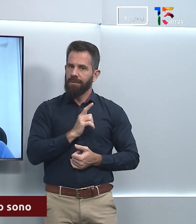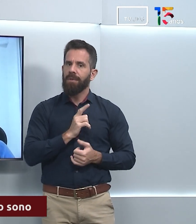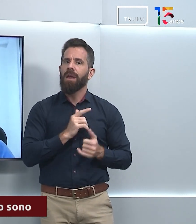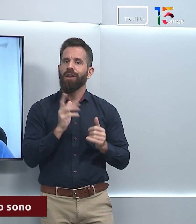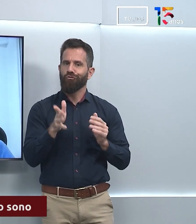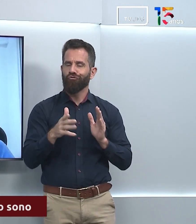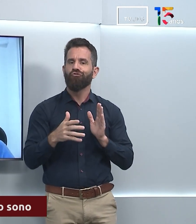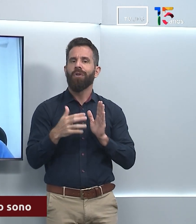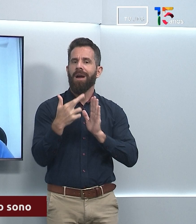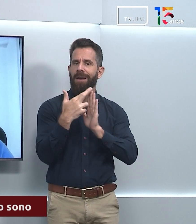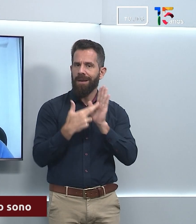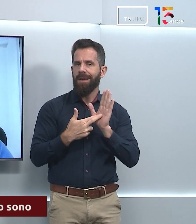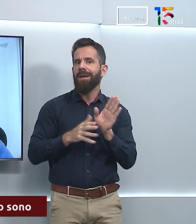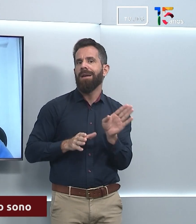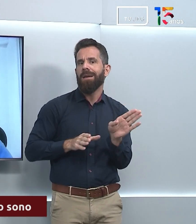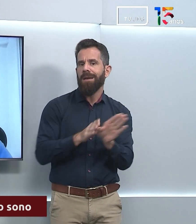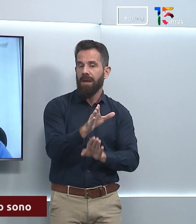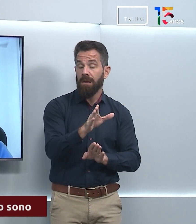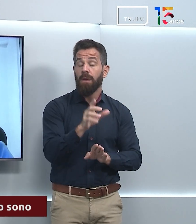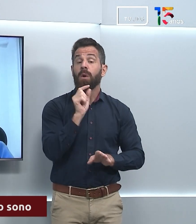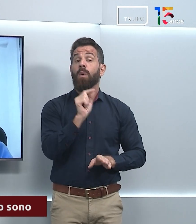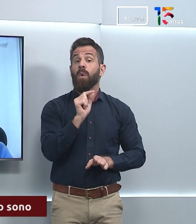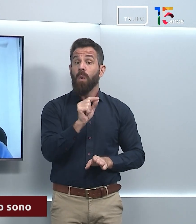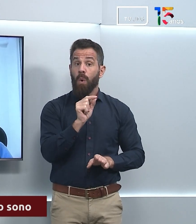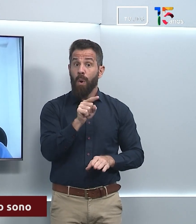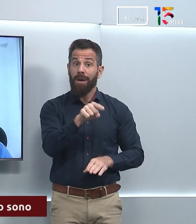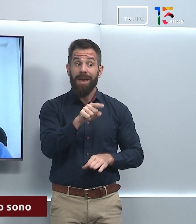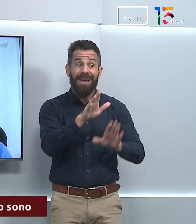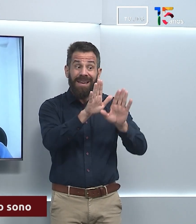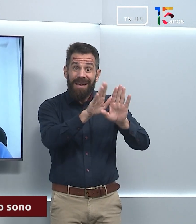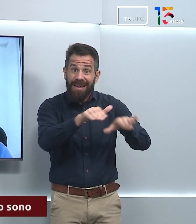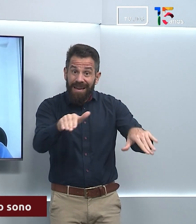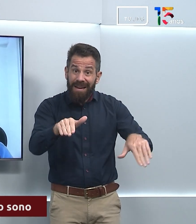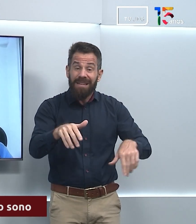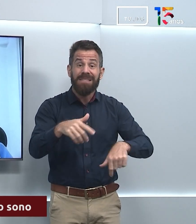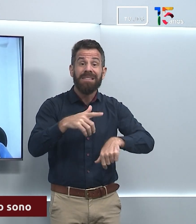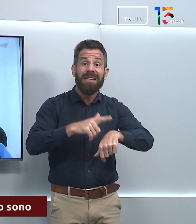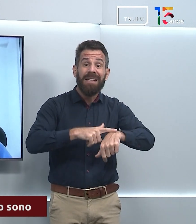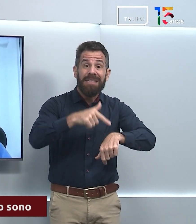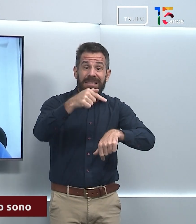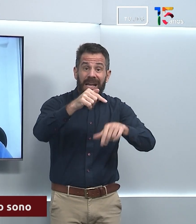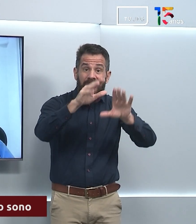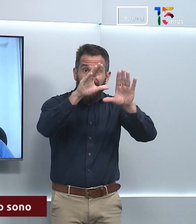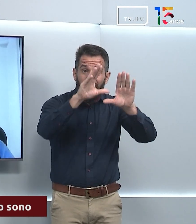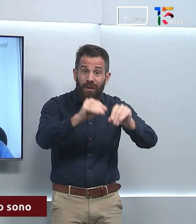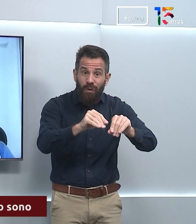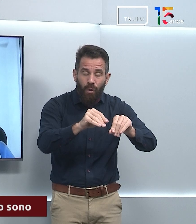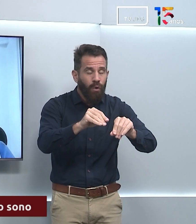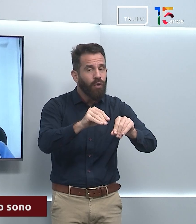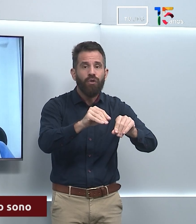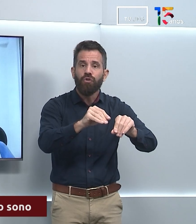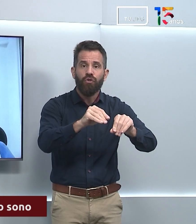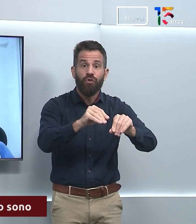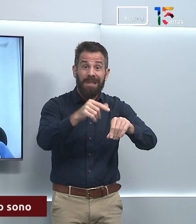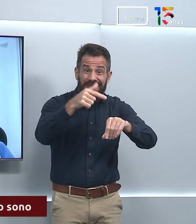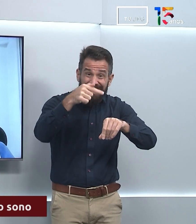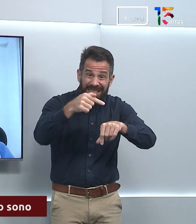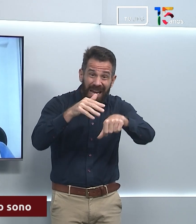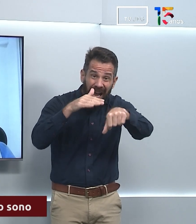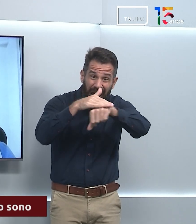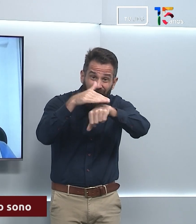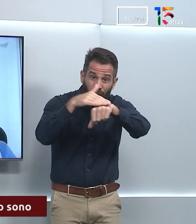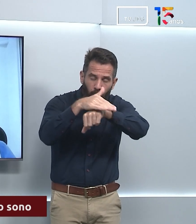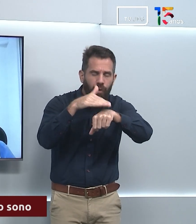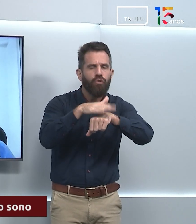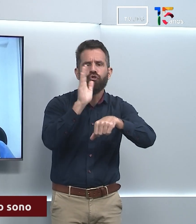Nas crianças, o ideal desligar as telas às 7 da noite, para a gente ter 2 horas sem essa luz da tecnologia, para então ter um